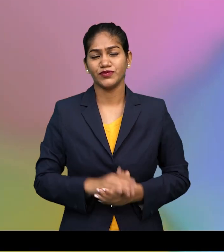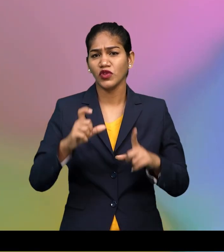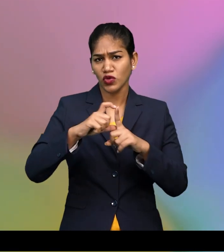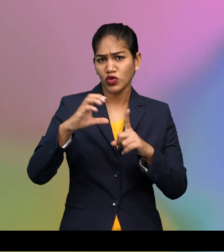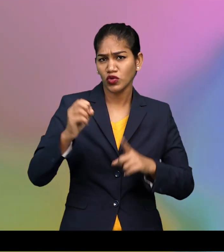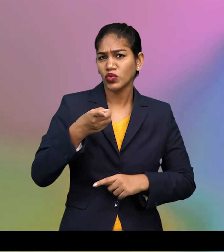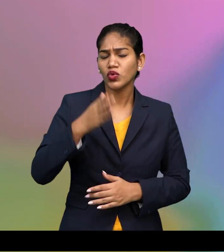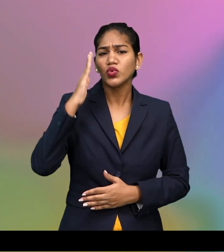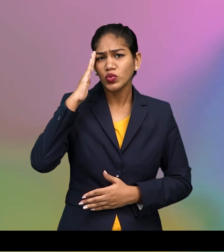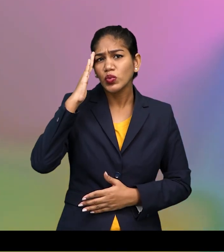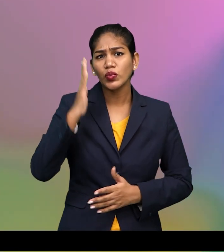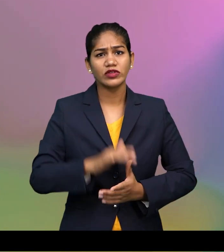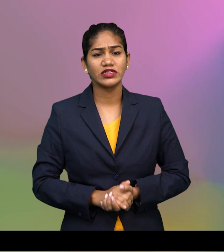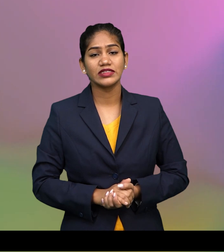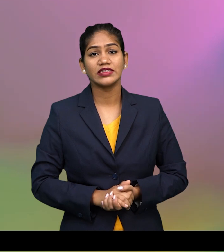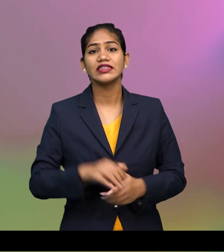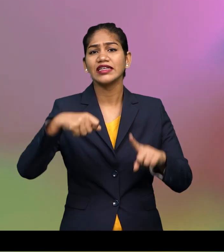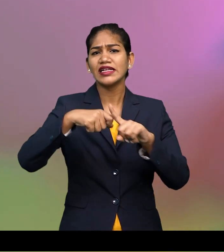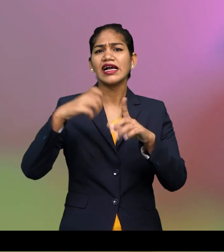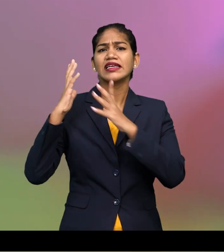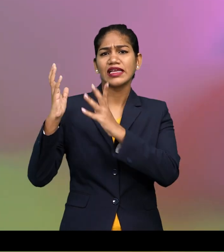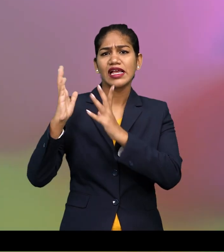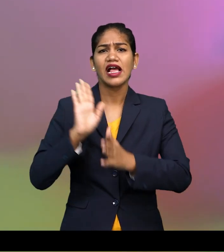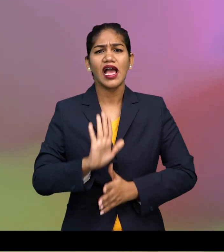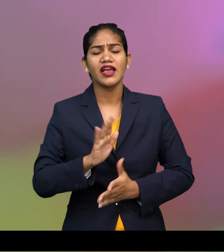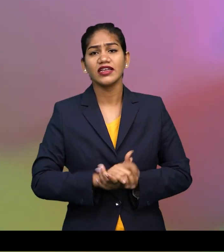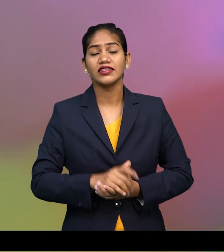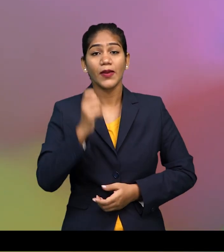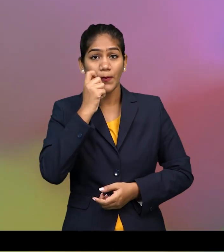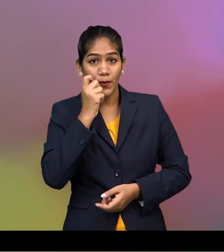क्या आपको मालूम है केरल में लिंगानुपात